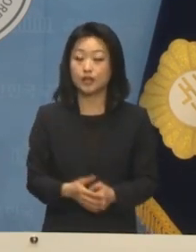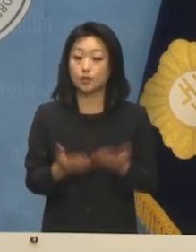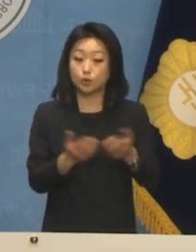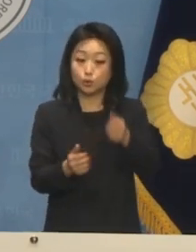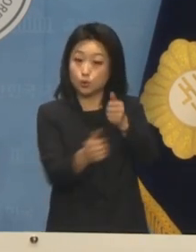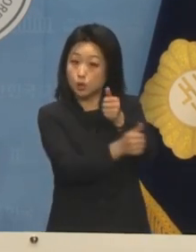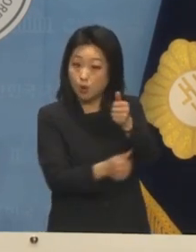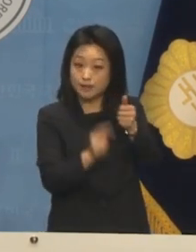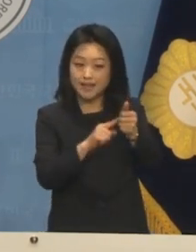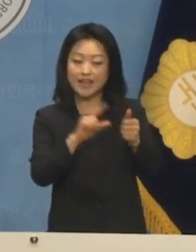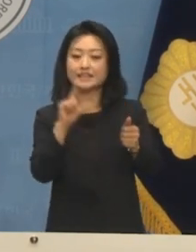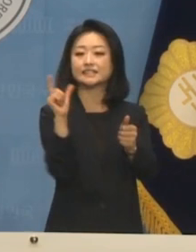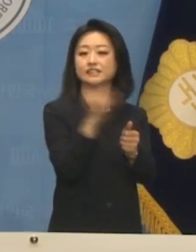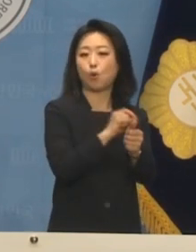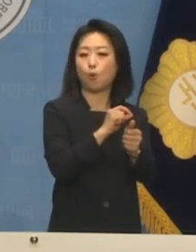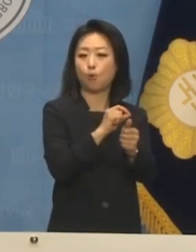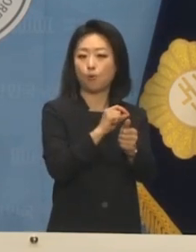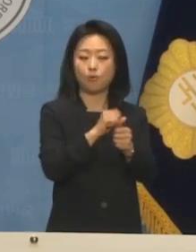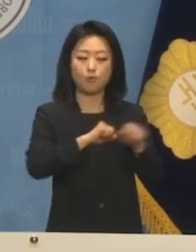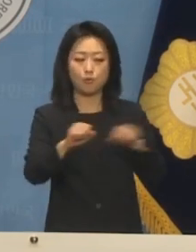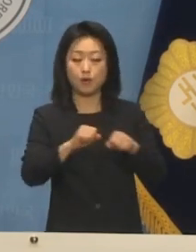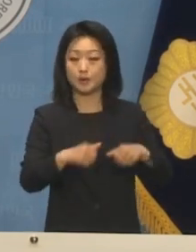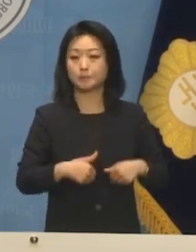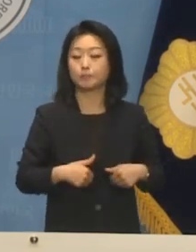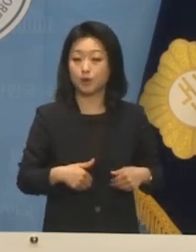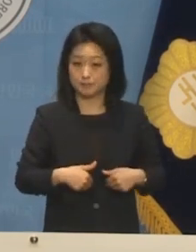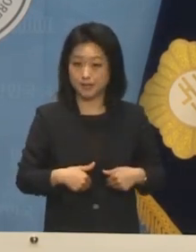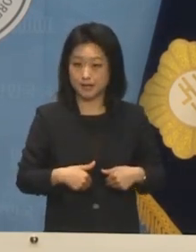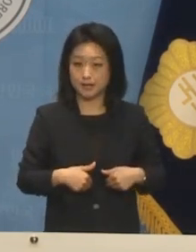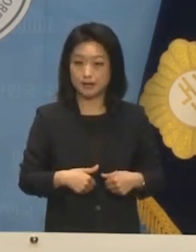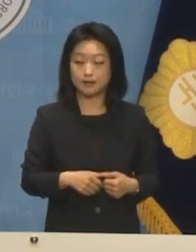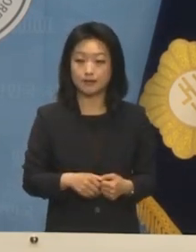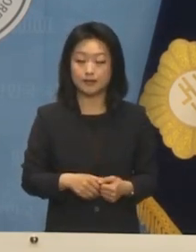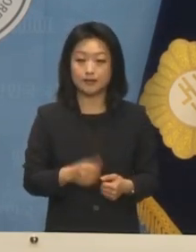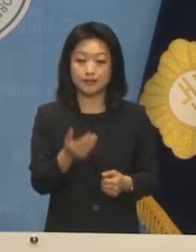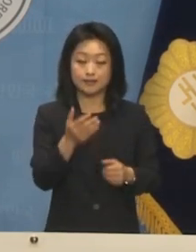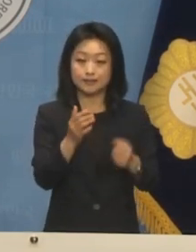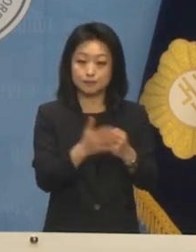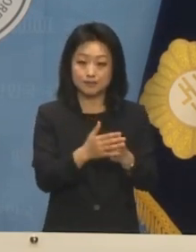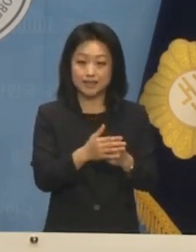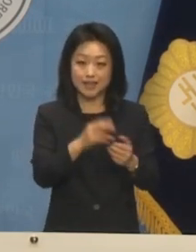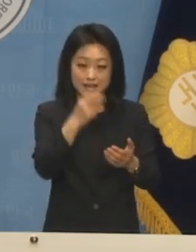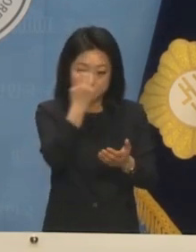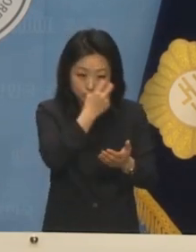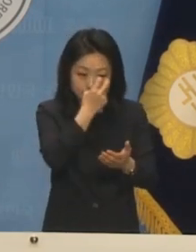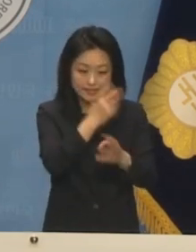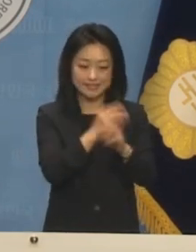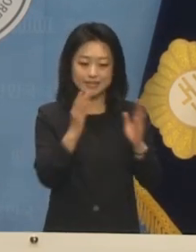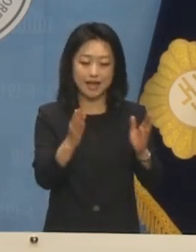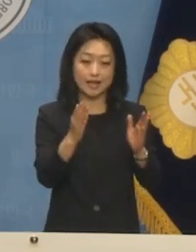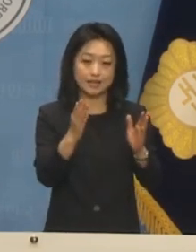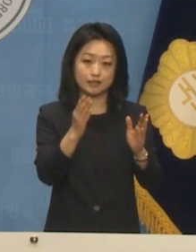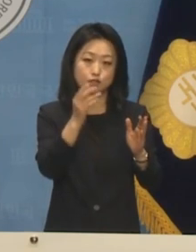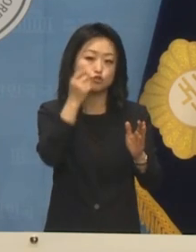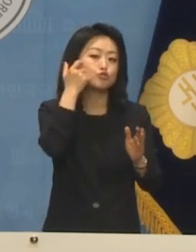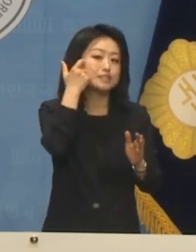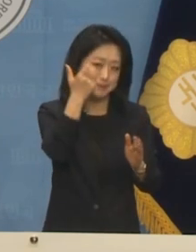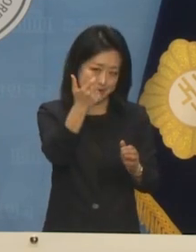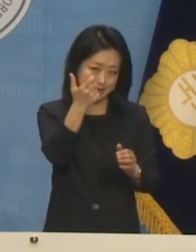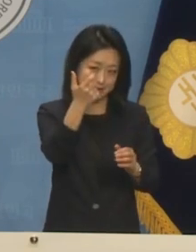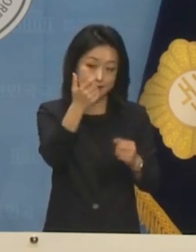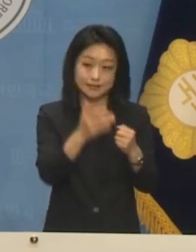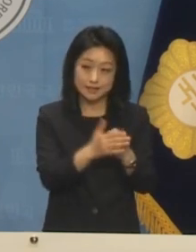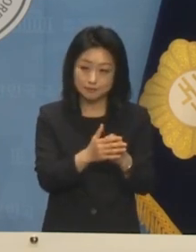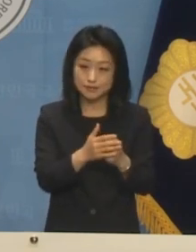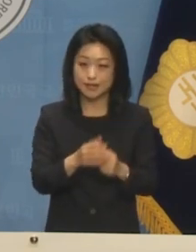노동위원회는 신속성이란 전제하에 처리 기한을 60일로 정하고 있습니다. 따라서 신문회의를 기준으로